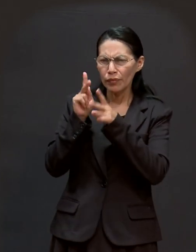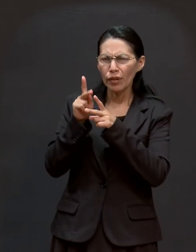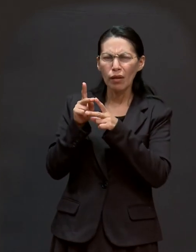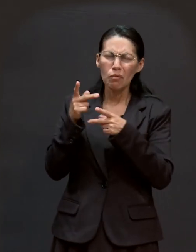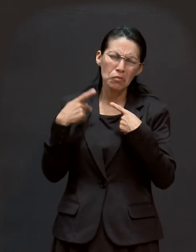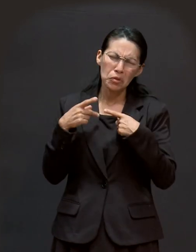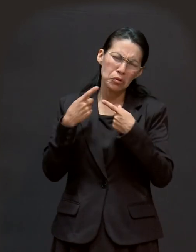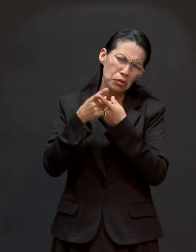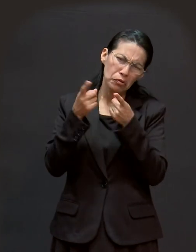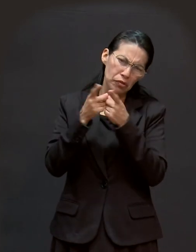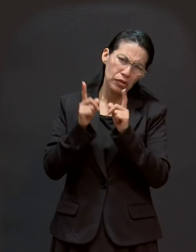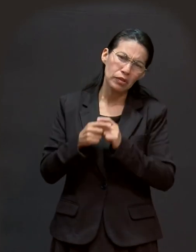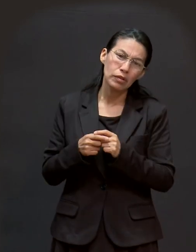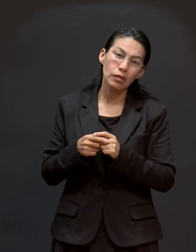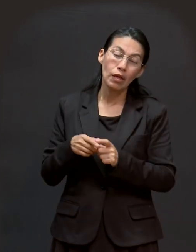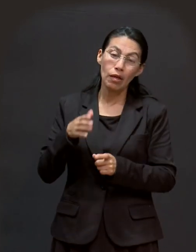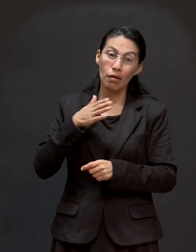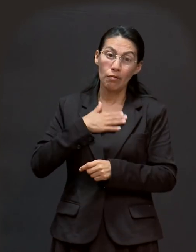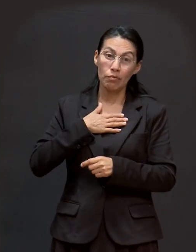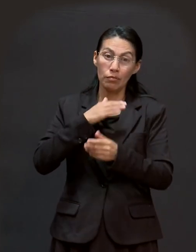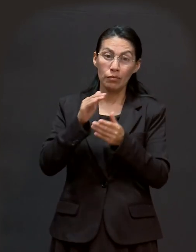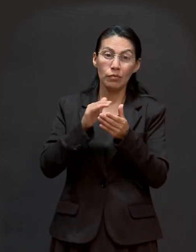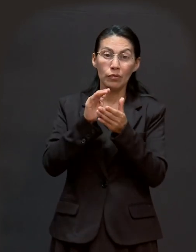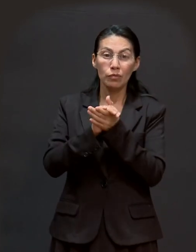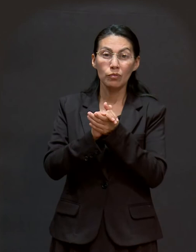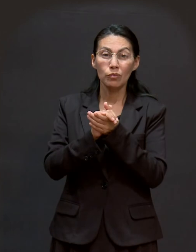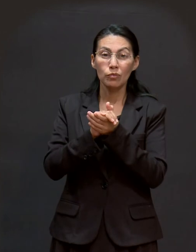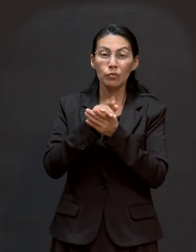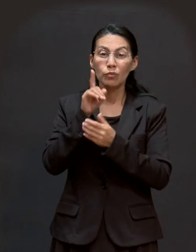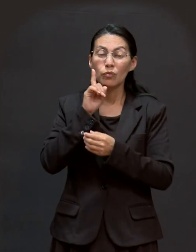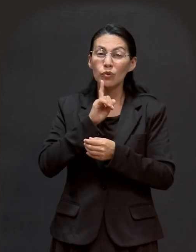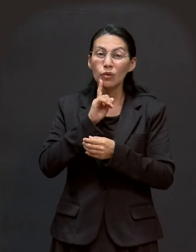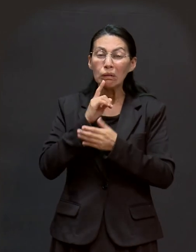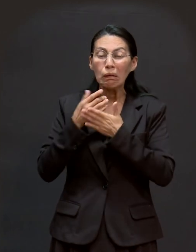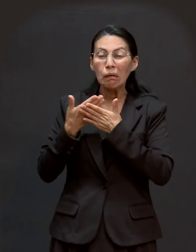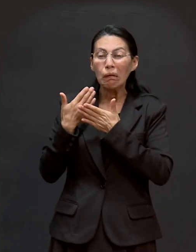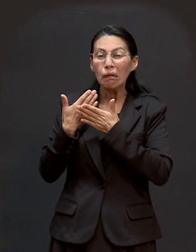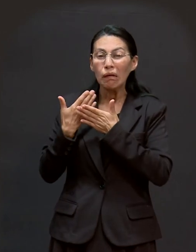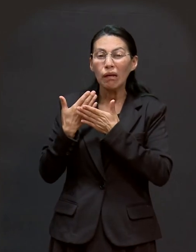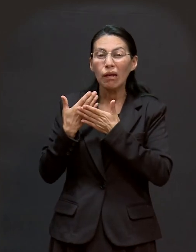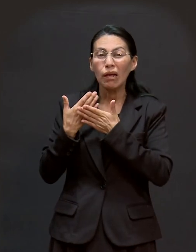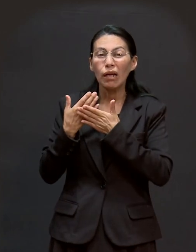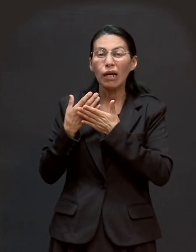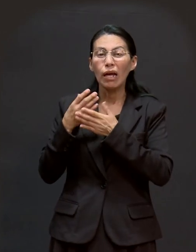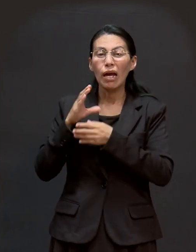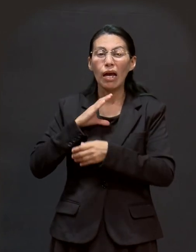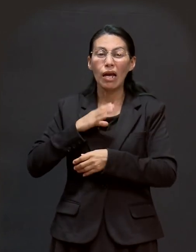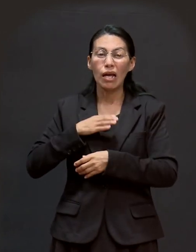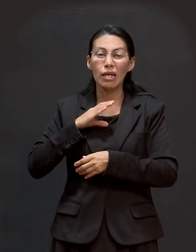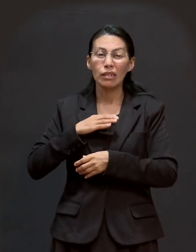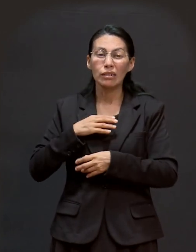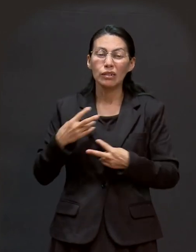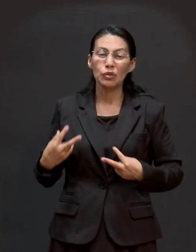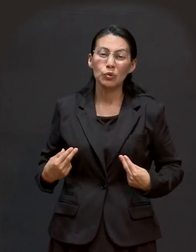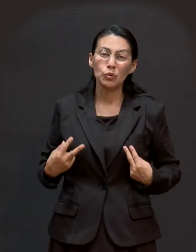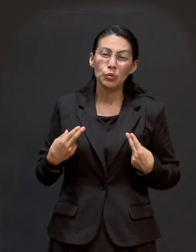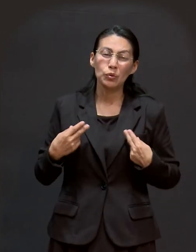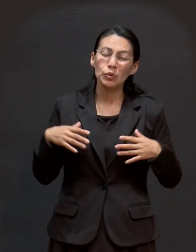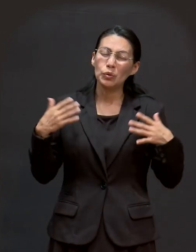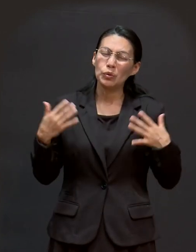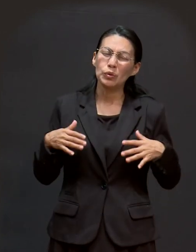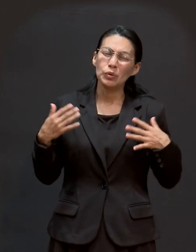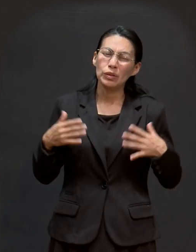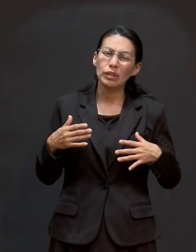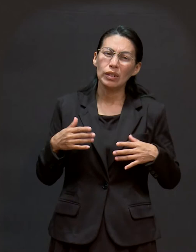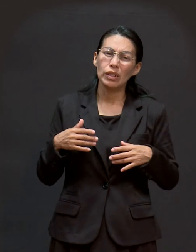y he compartido con varias personas acerca de esto mi esposa fue diagnosticada hace poco con cáncer y estás